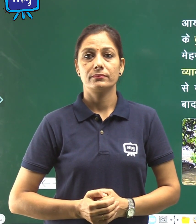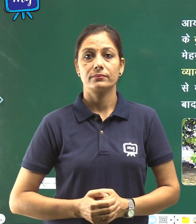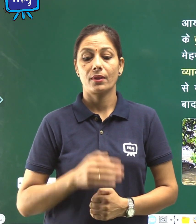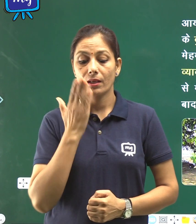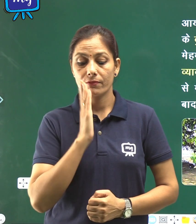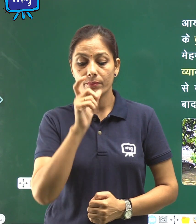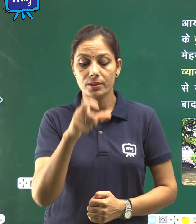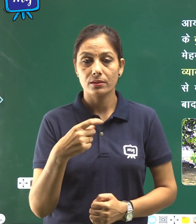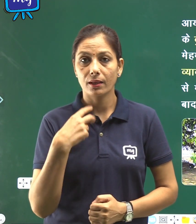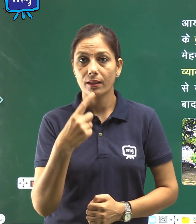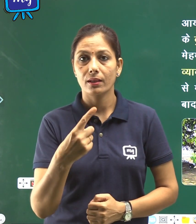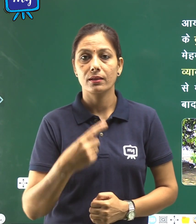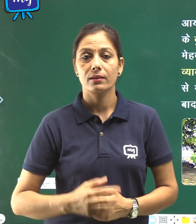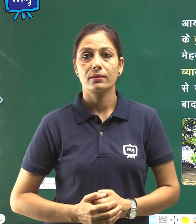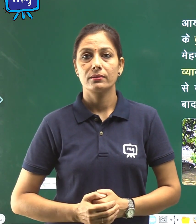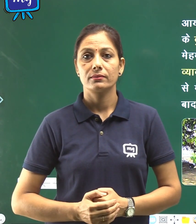कवि कहता है कि